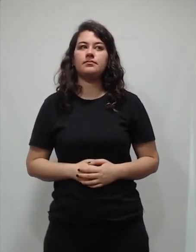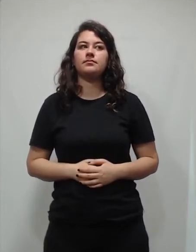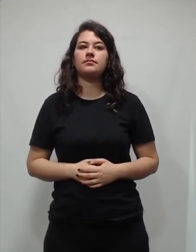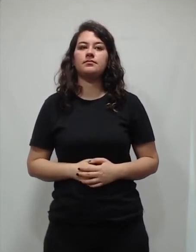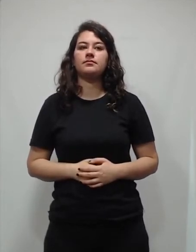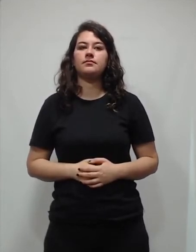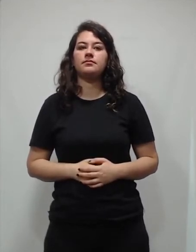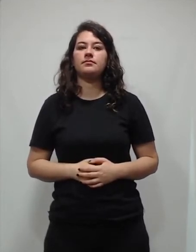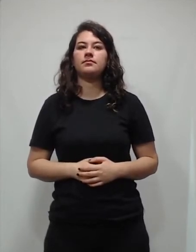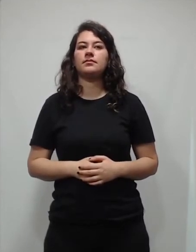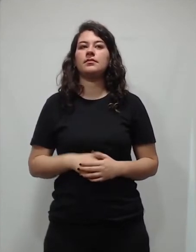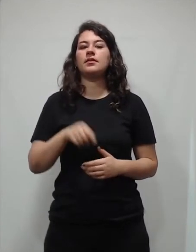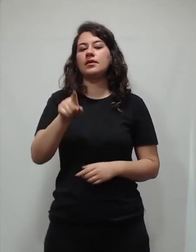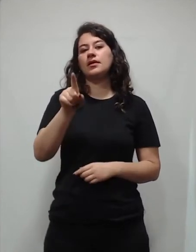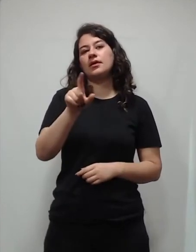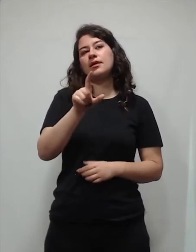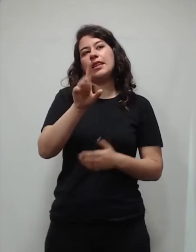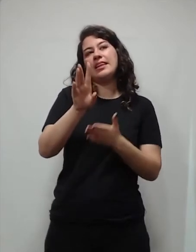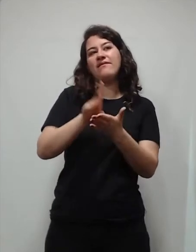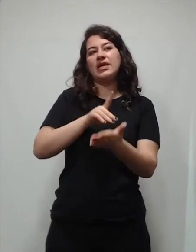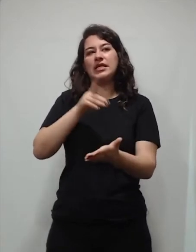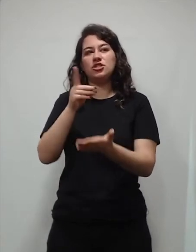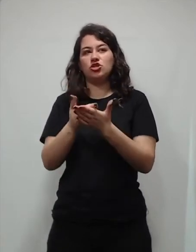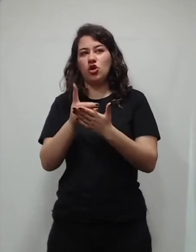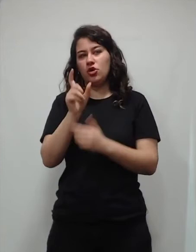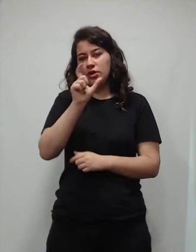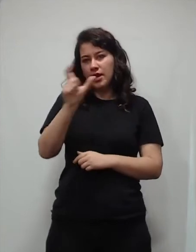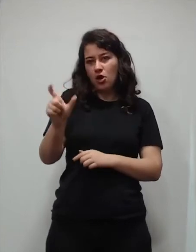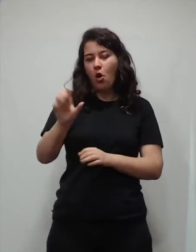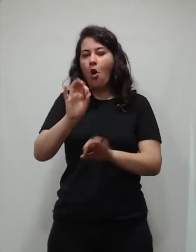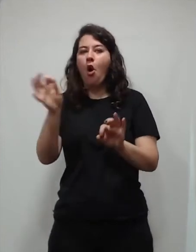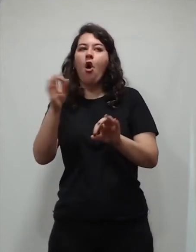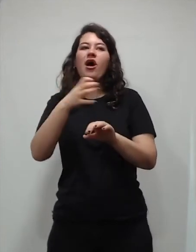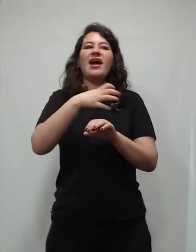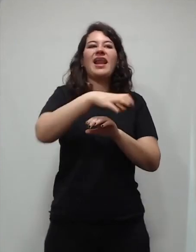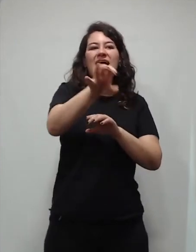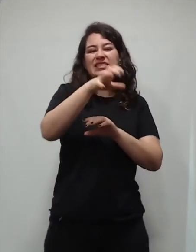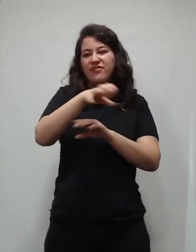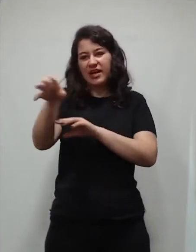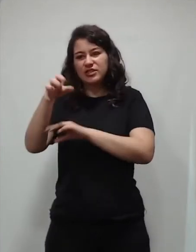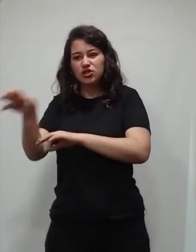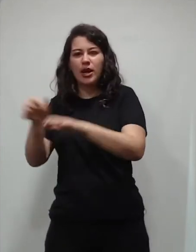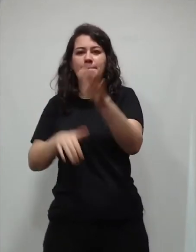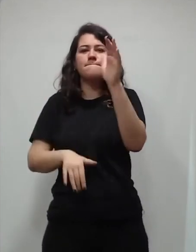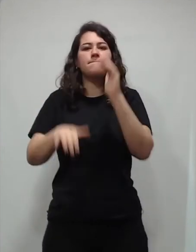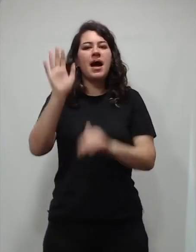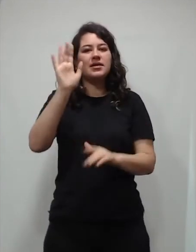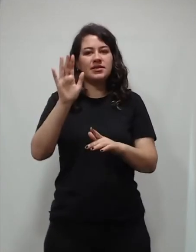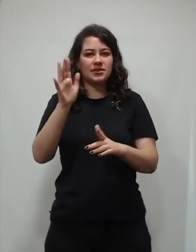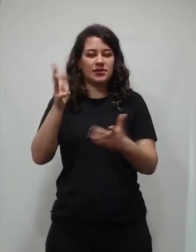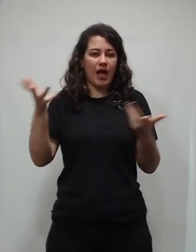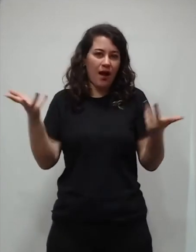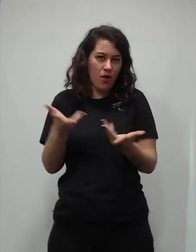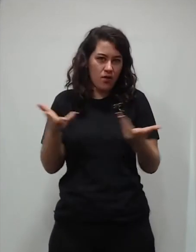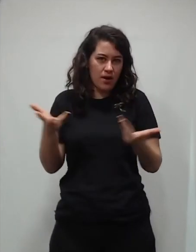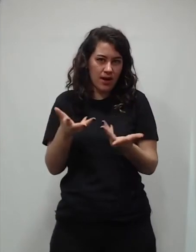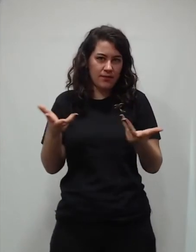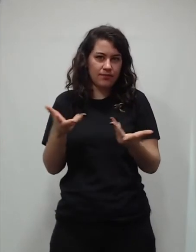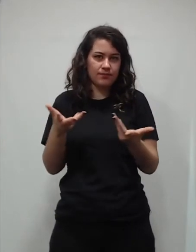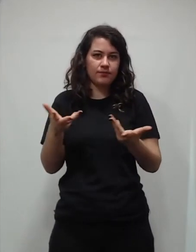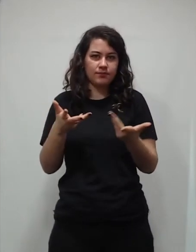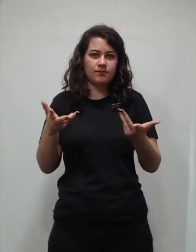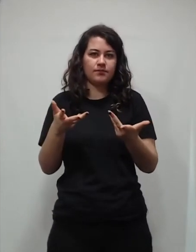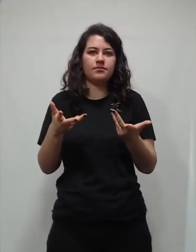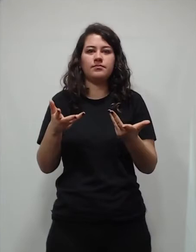Las definiciones, las clasificaciones, sobre todo aquellas que están presentes en